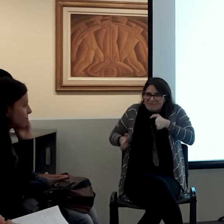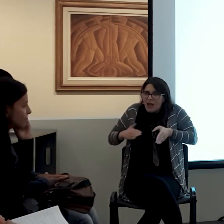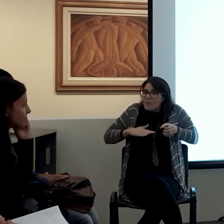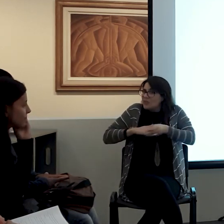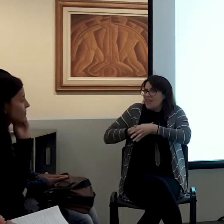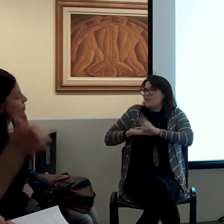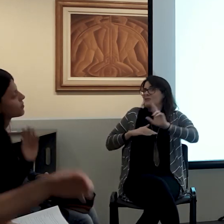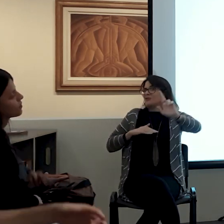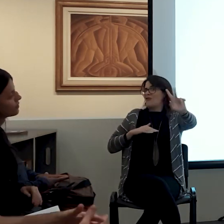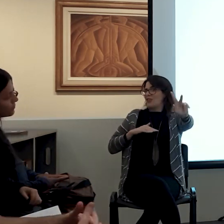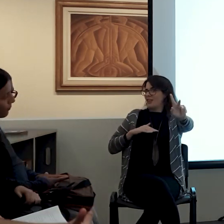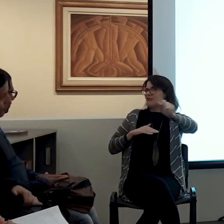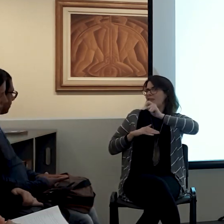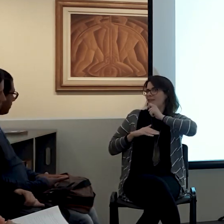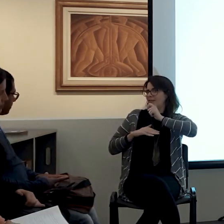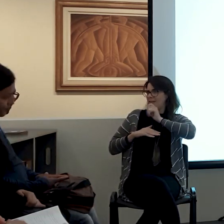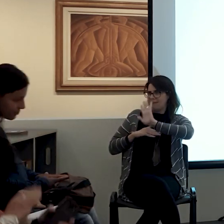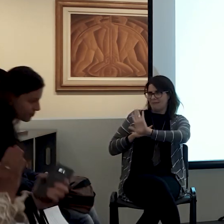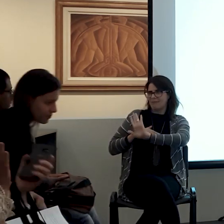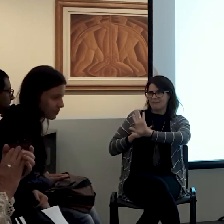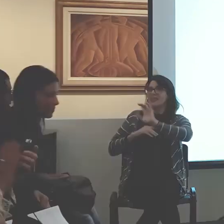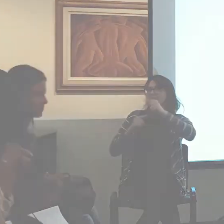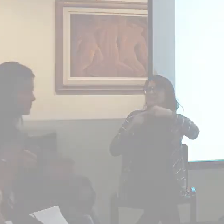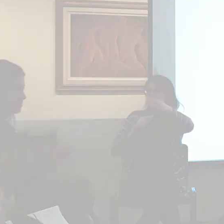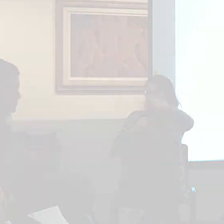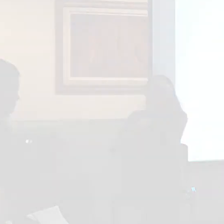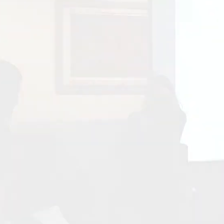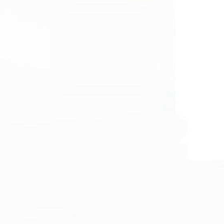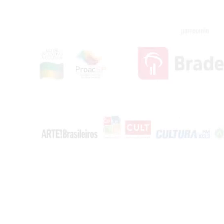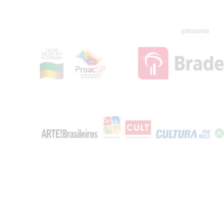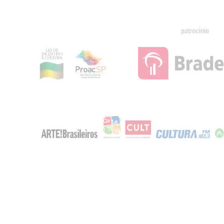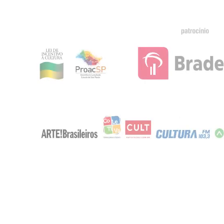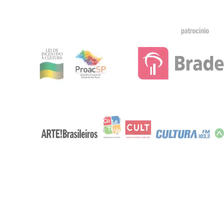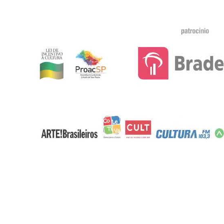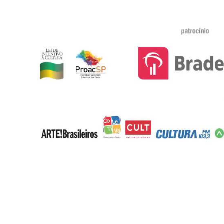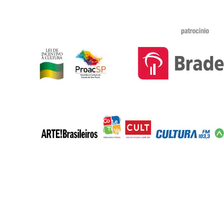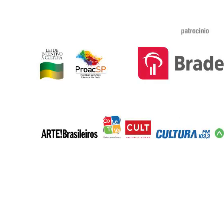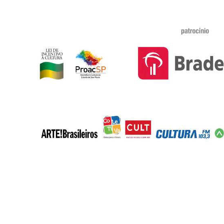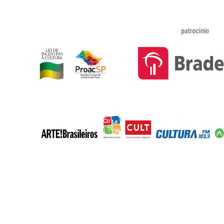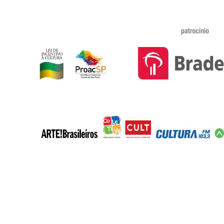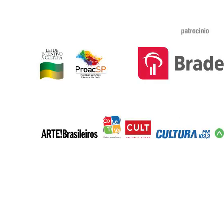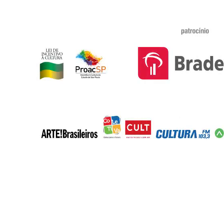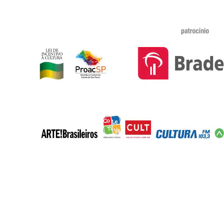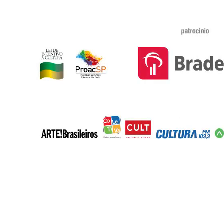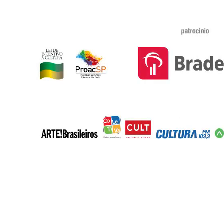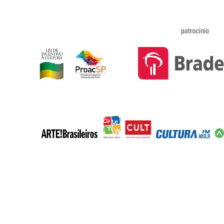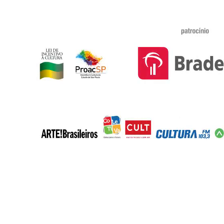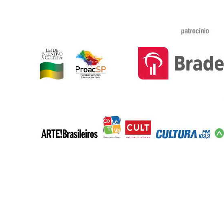Isso aí. Até lá, gente. Obrigado.